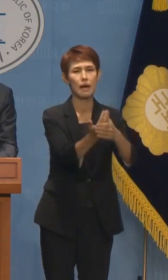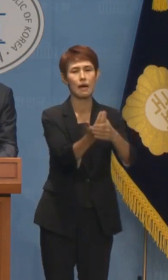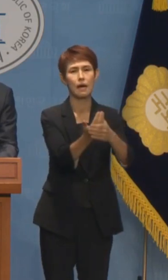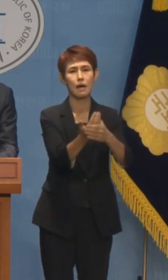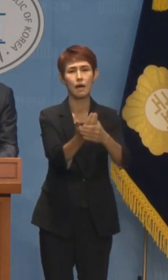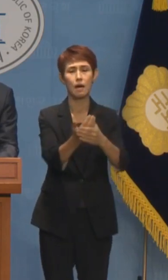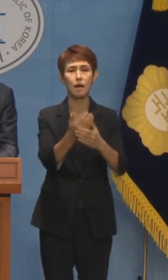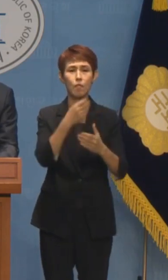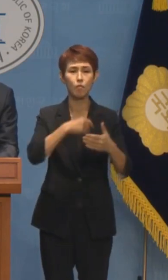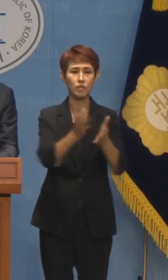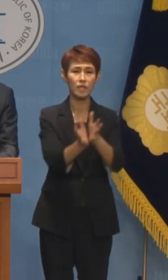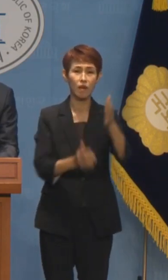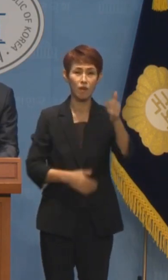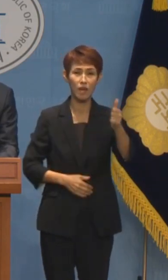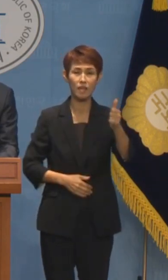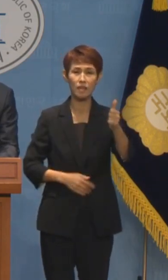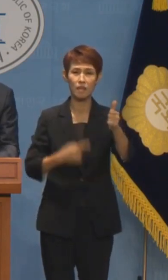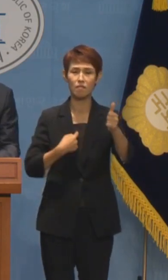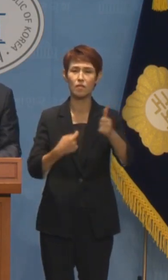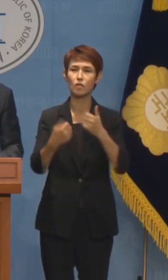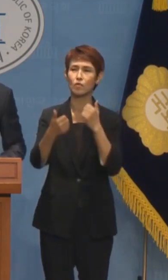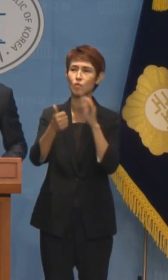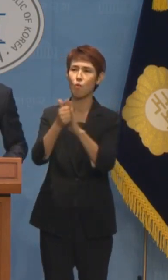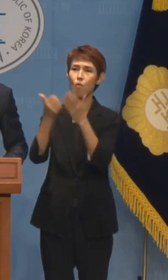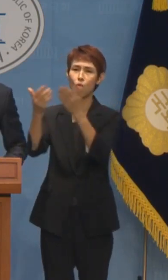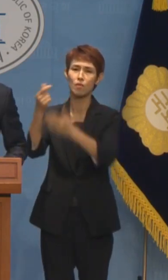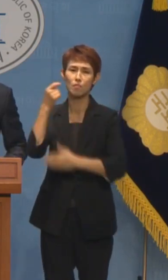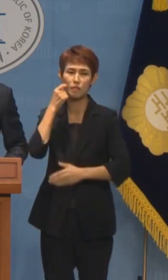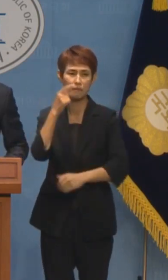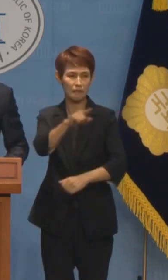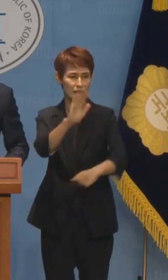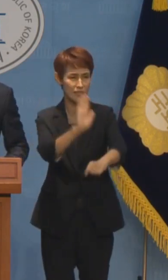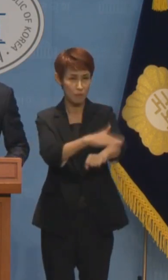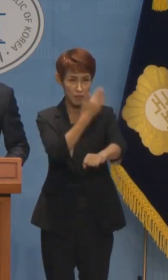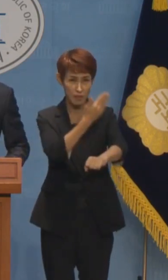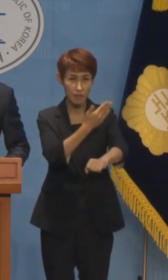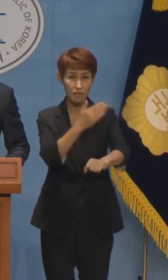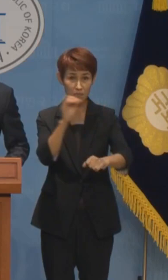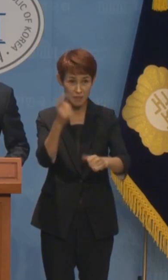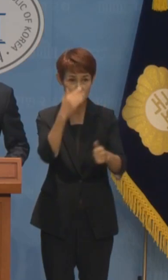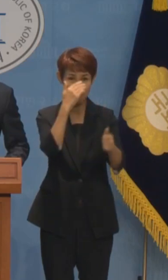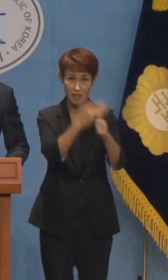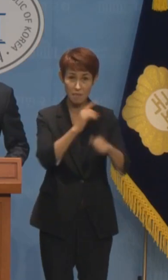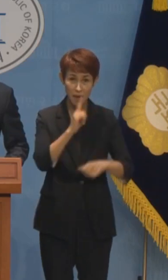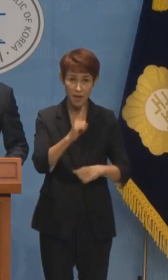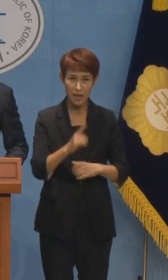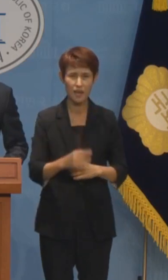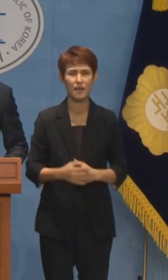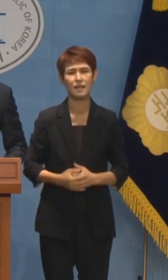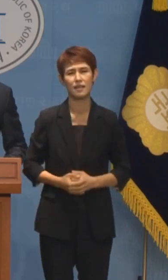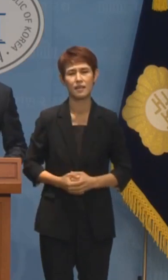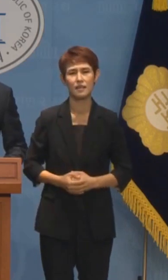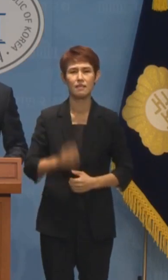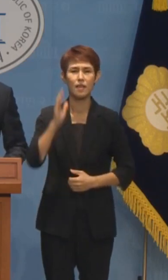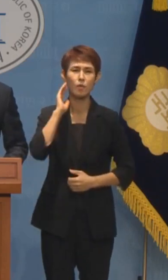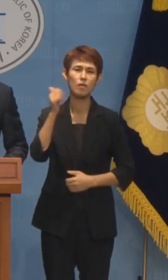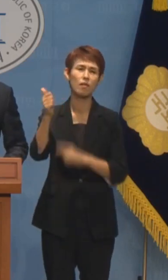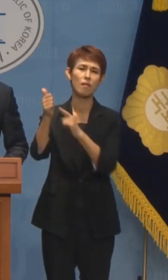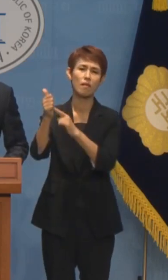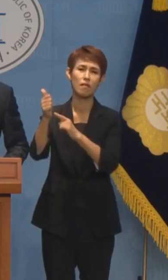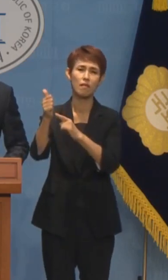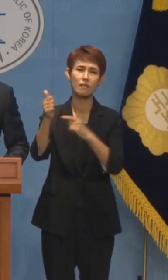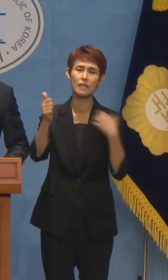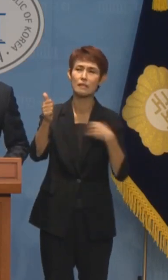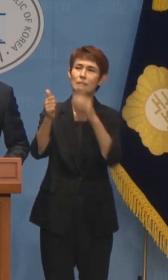것이 대통령을 제대로 보조하지 못한 관료들 책임이다였습니다 대통령 대통령에게 만큼은 책임을